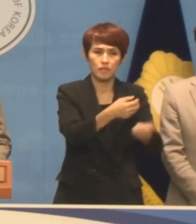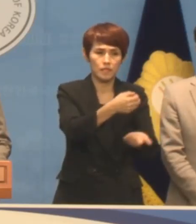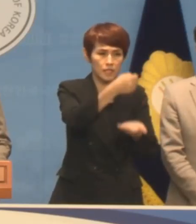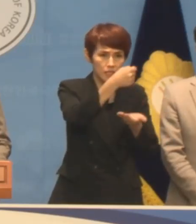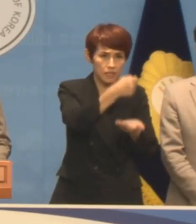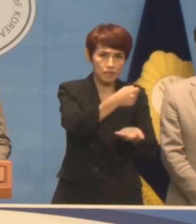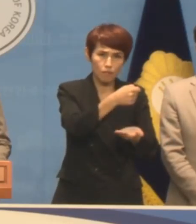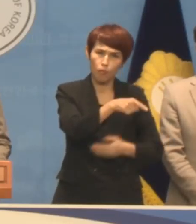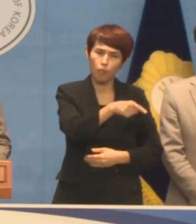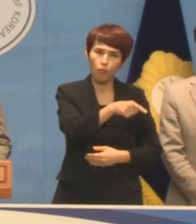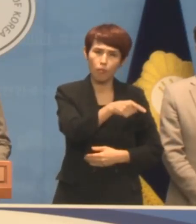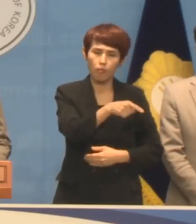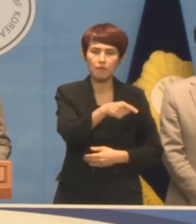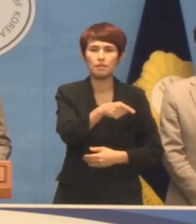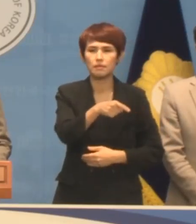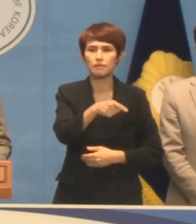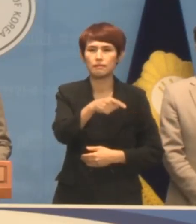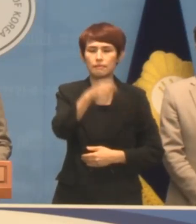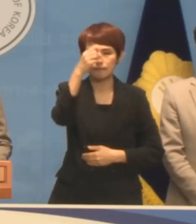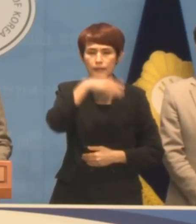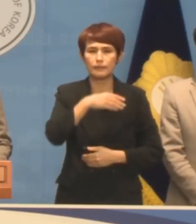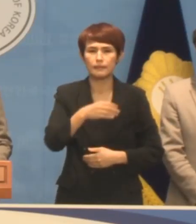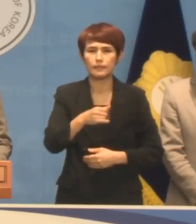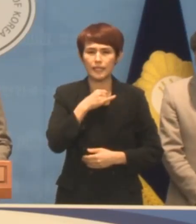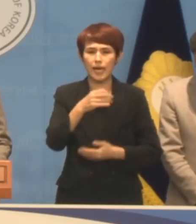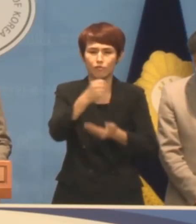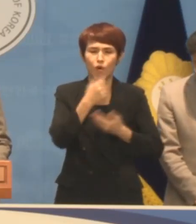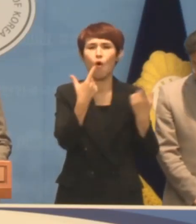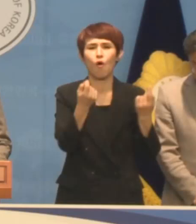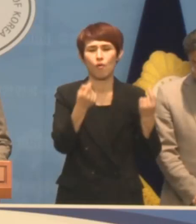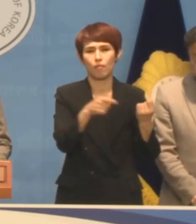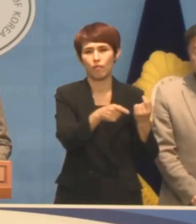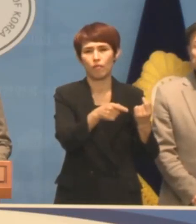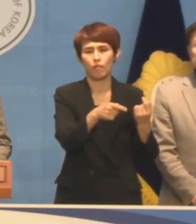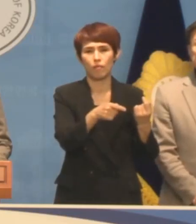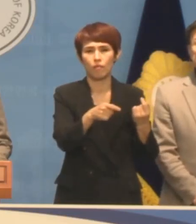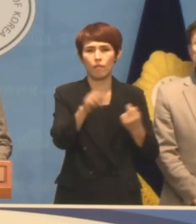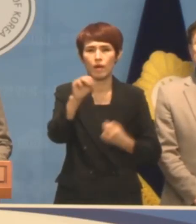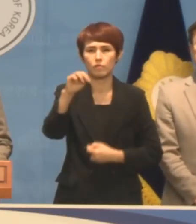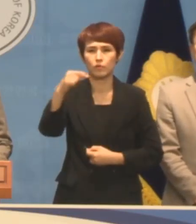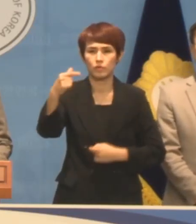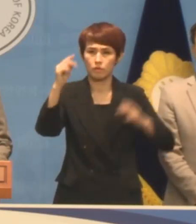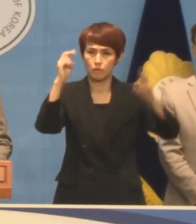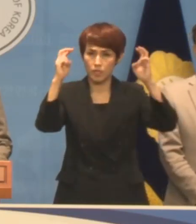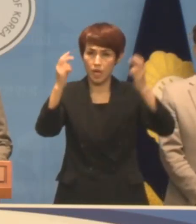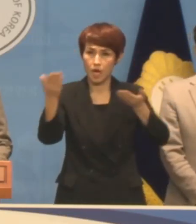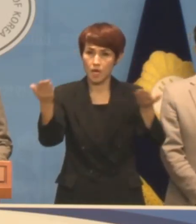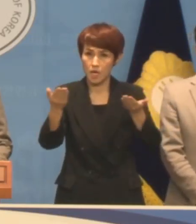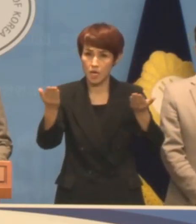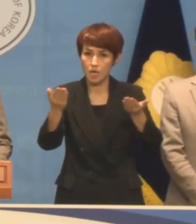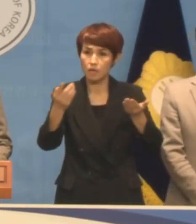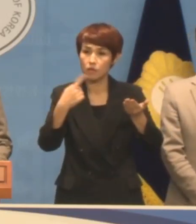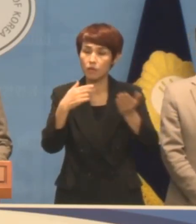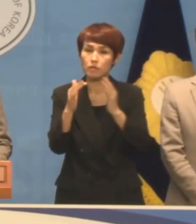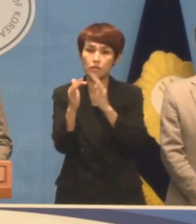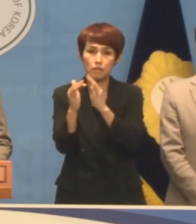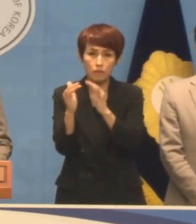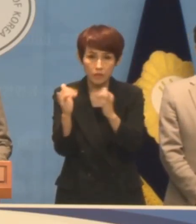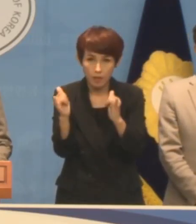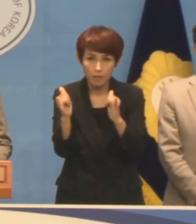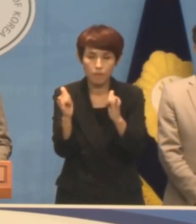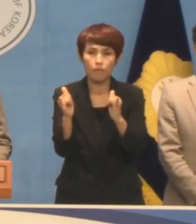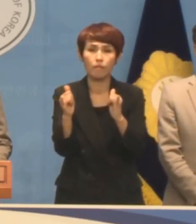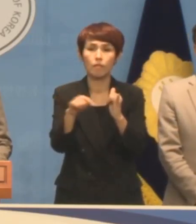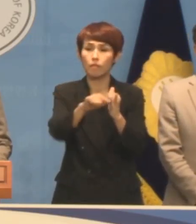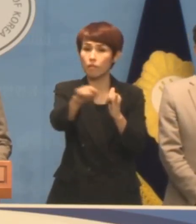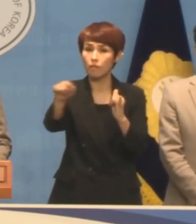인수 방식으로 인수를 추진하고 있어서 MG손보에 근무하고 계시던 여러 직장인 여러분, 근로자,